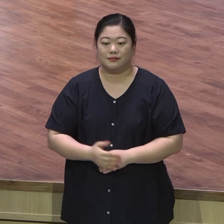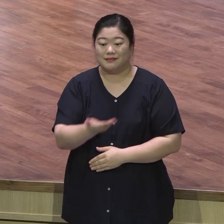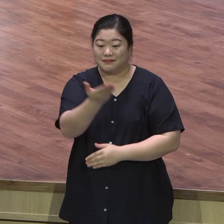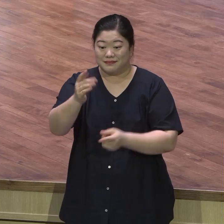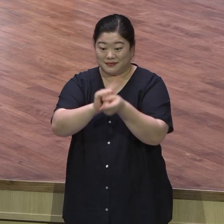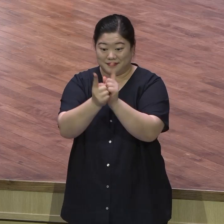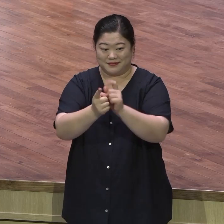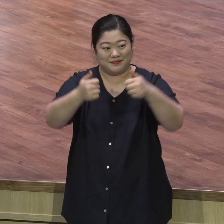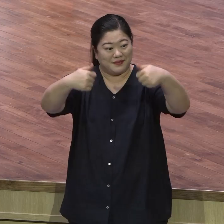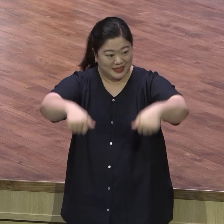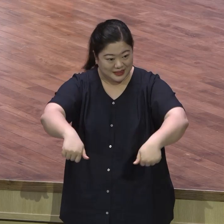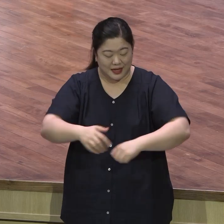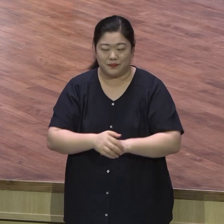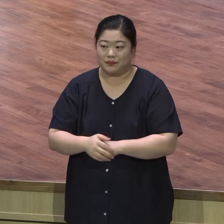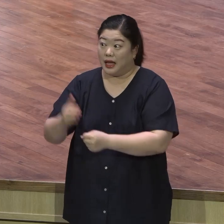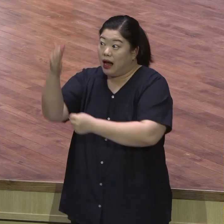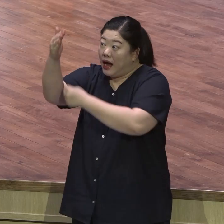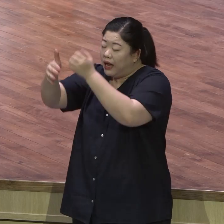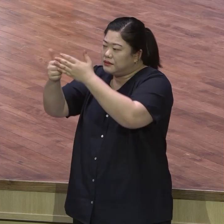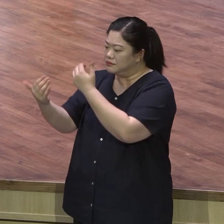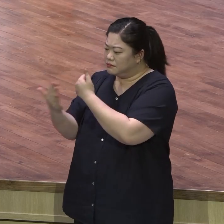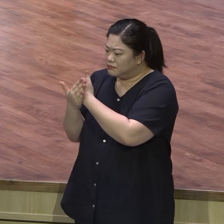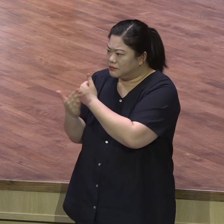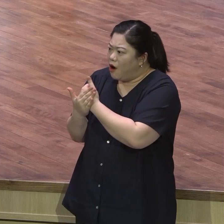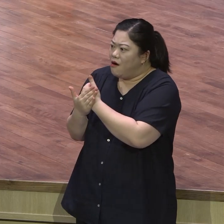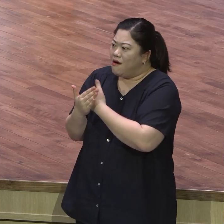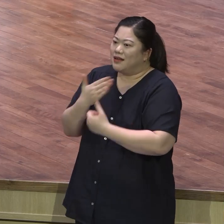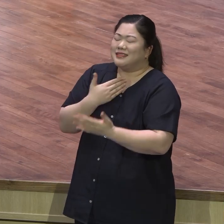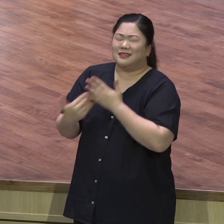안녕하세요. 하나님의 도심을 체험합시다.